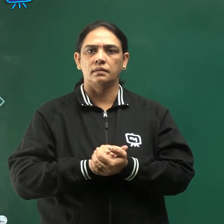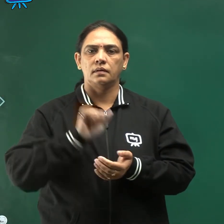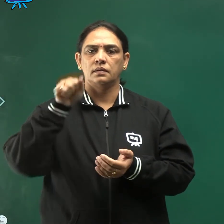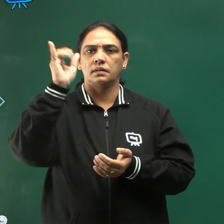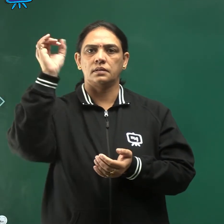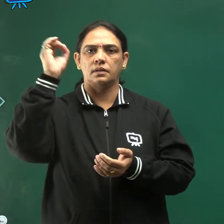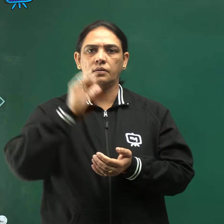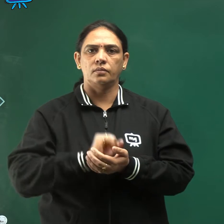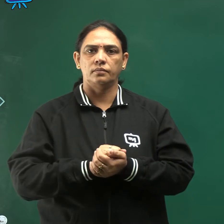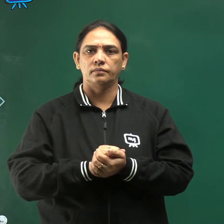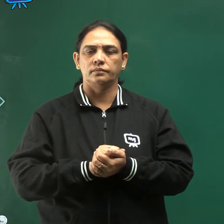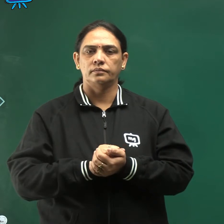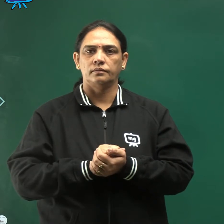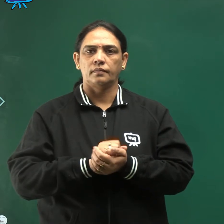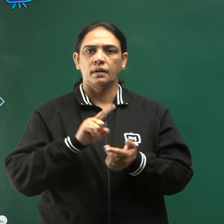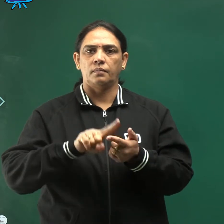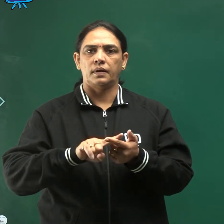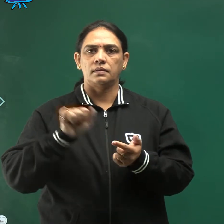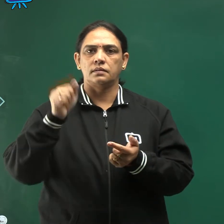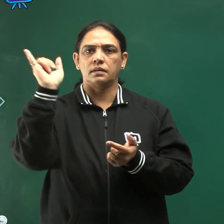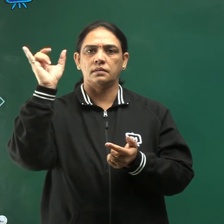60 प्लस 60